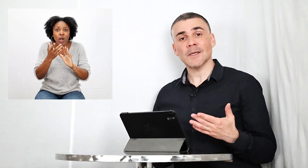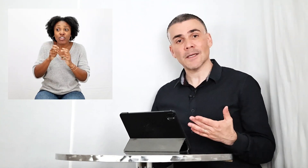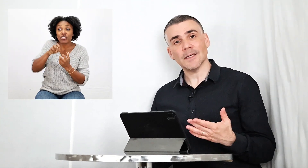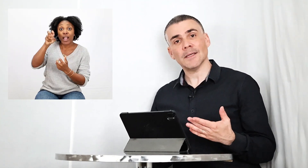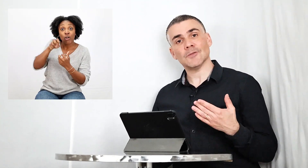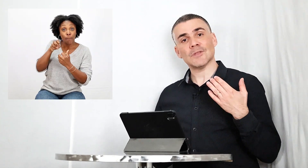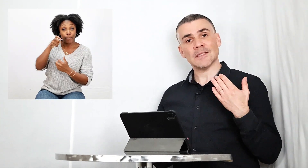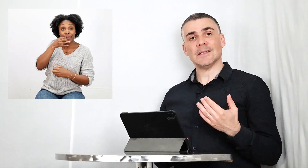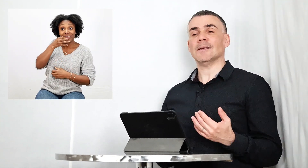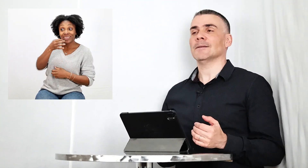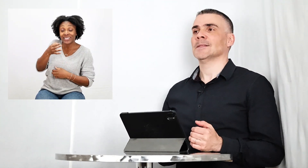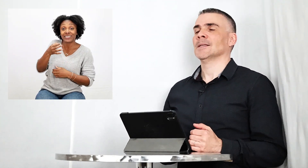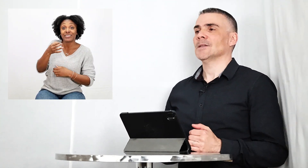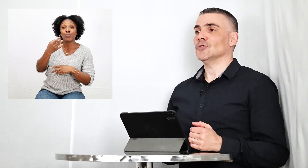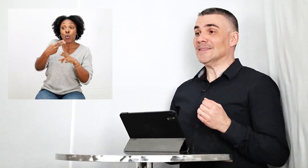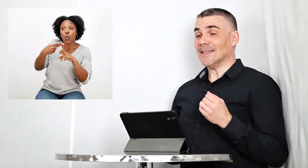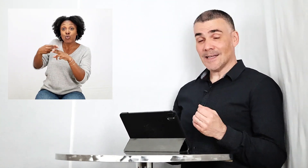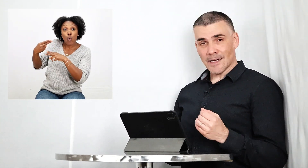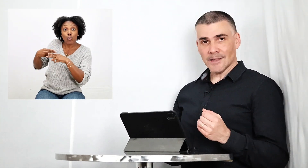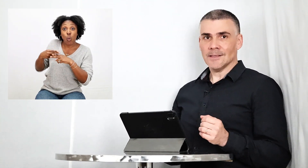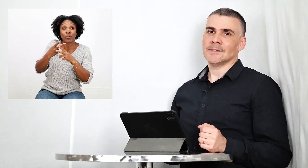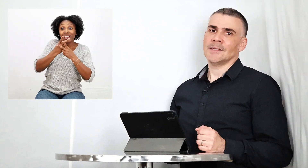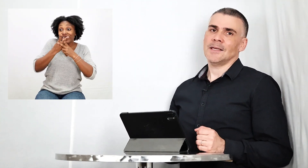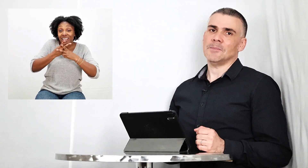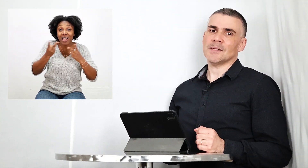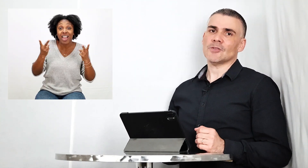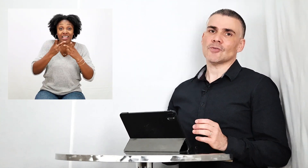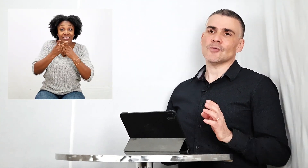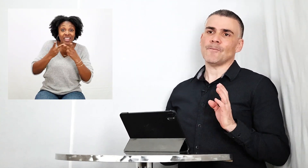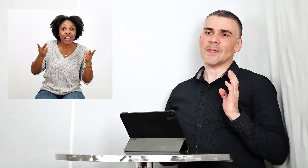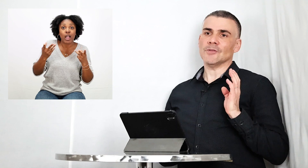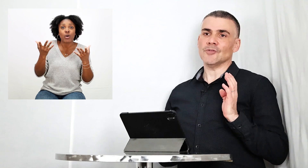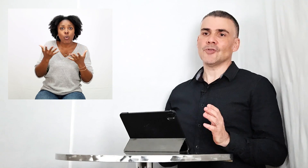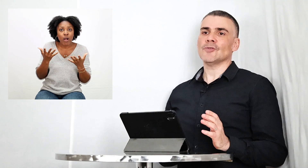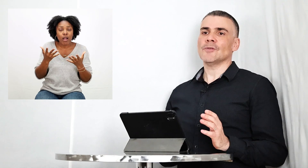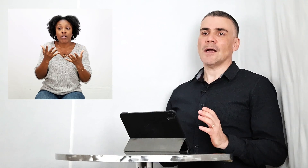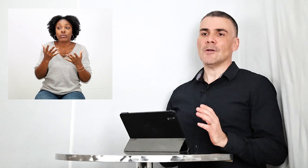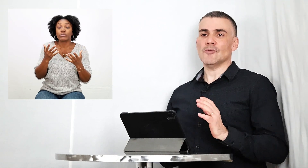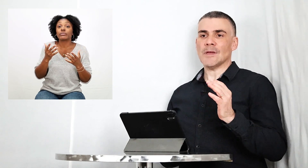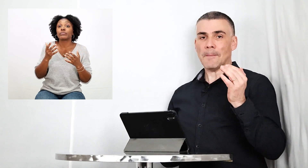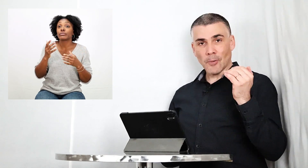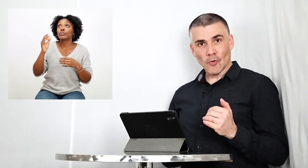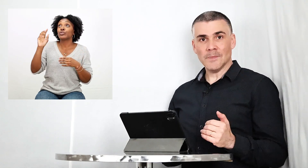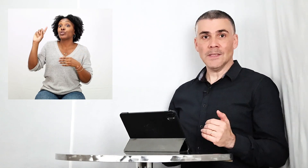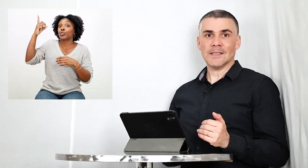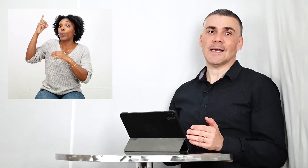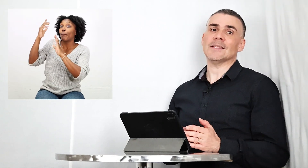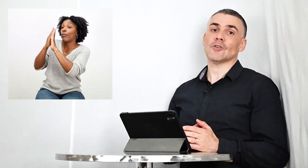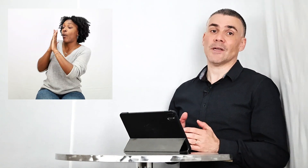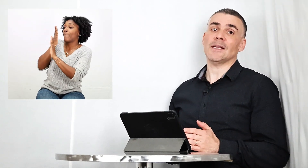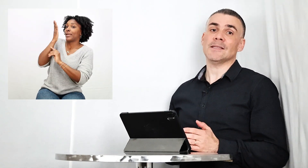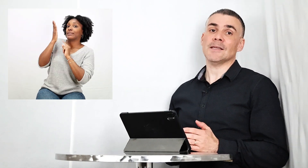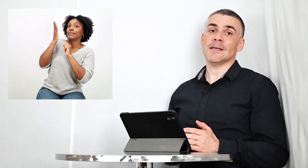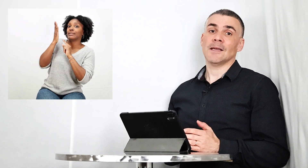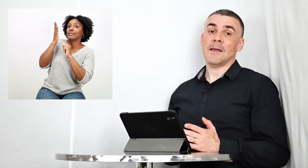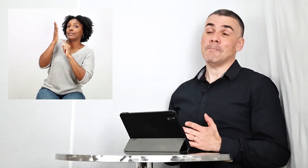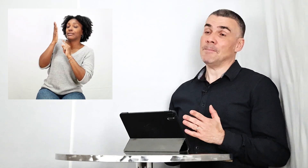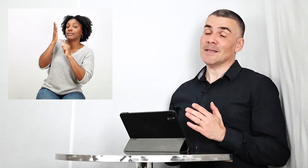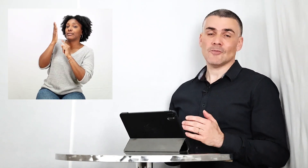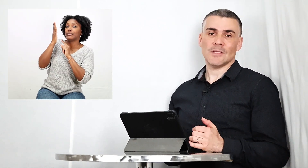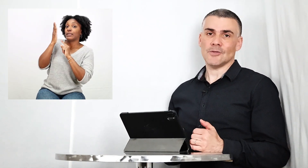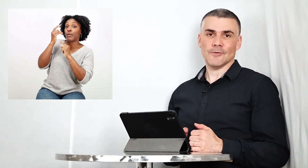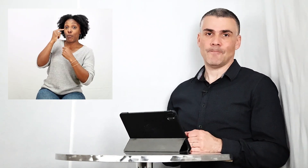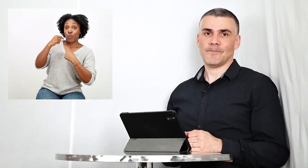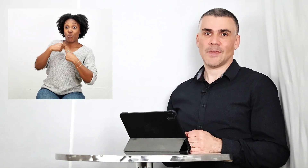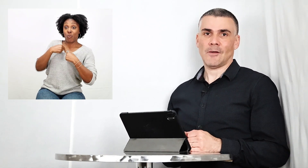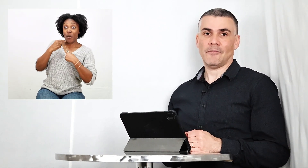train d'énumérer et de citer, de déclarer ce que Dieu lui a promis qui allait se réaliser, mais